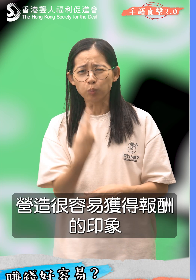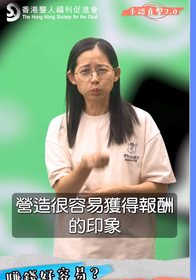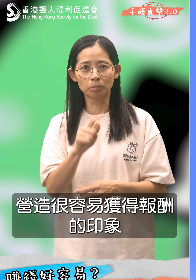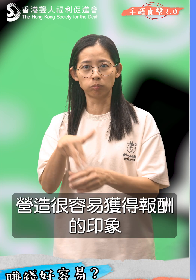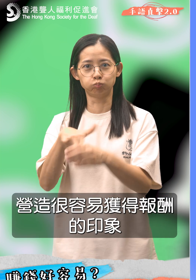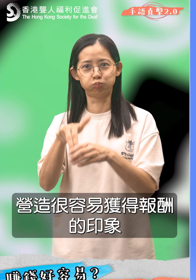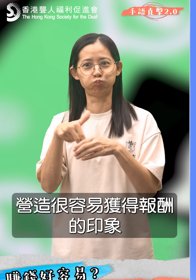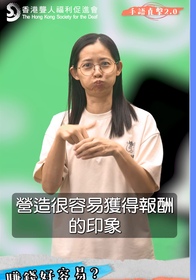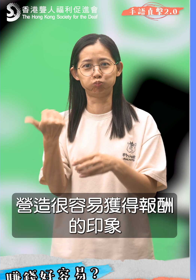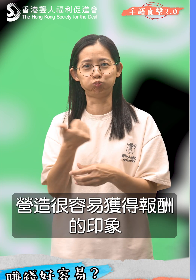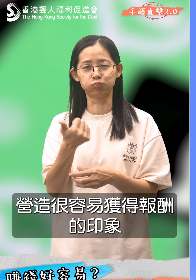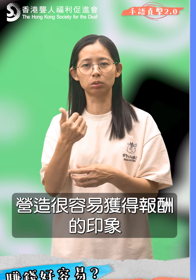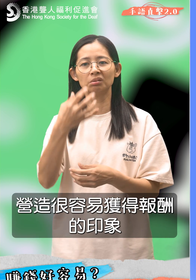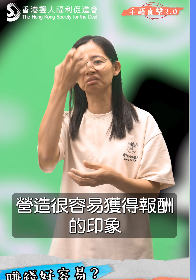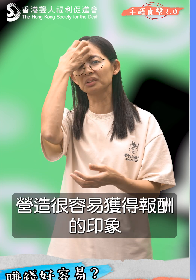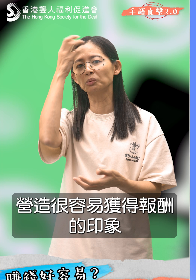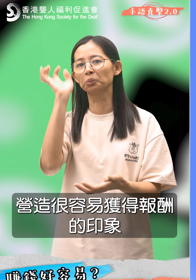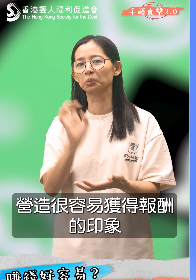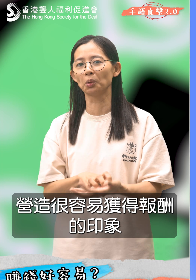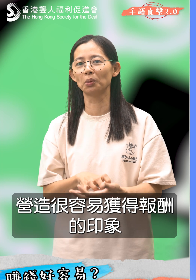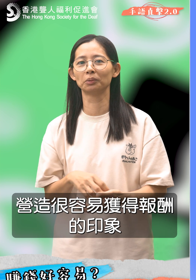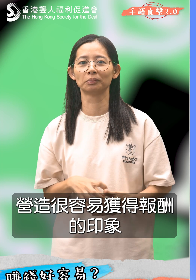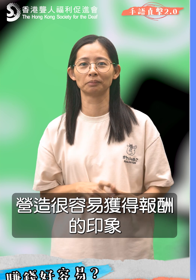營造好容易獲得報酬嘅印象。